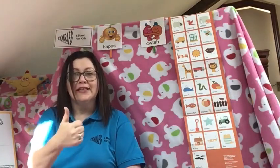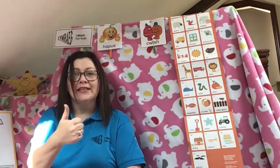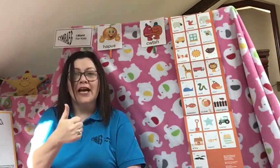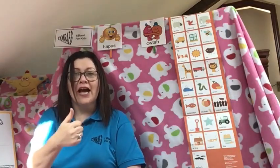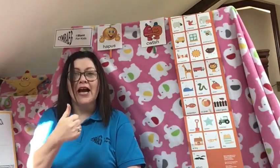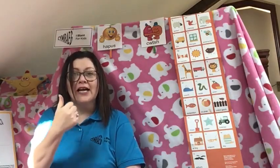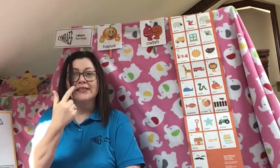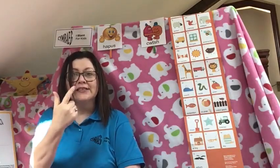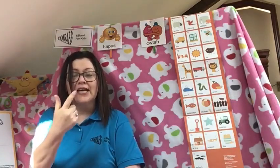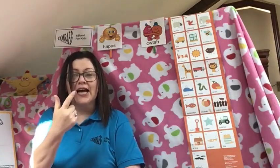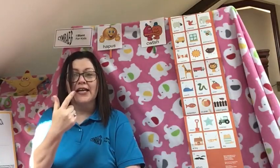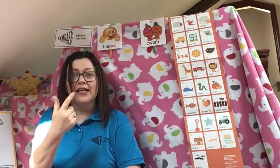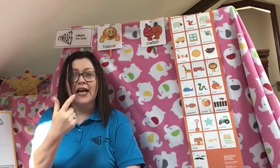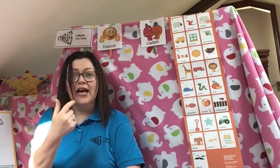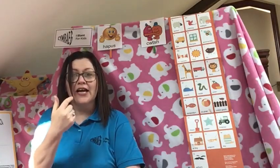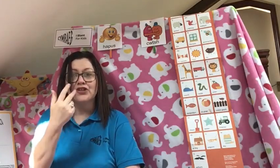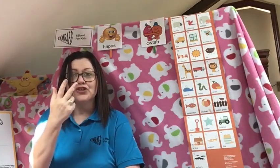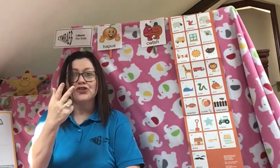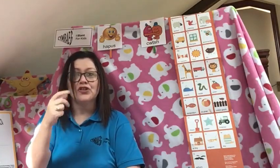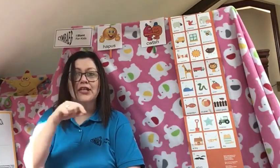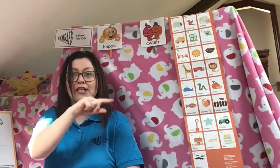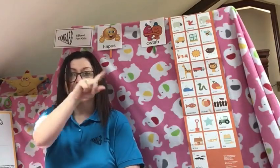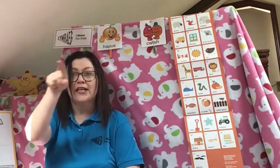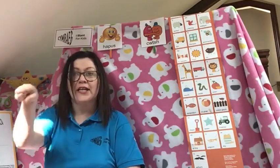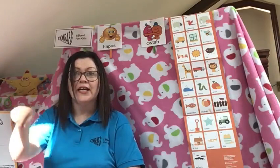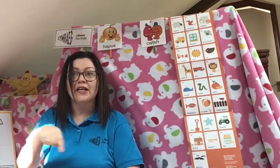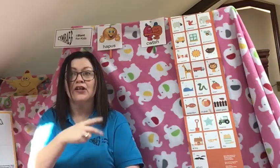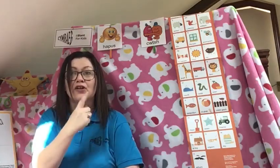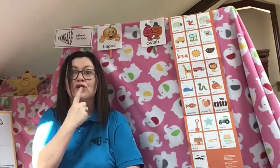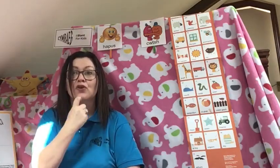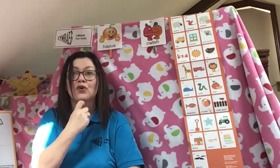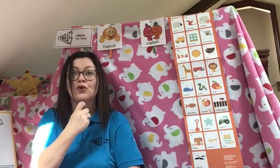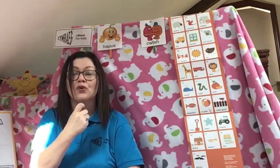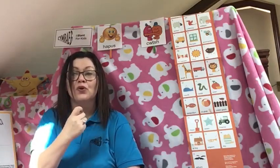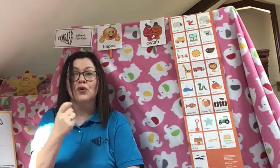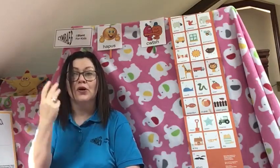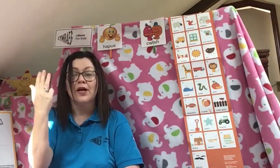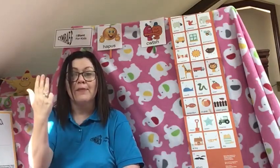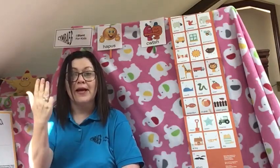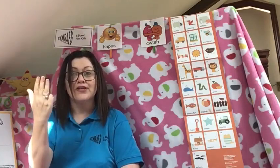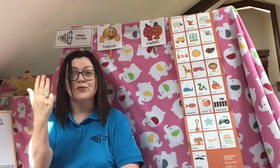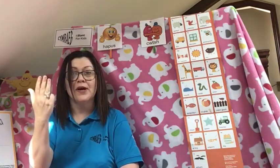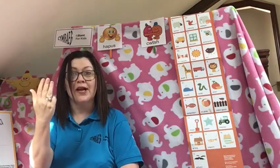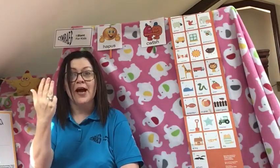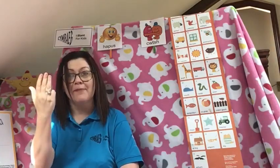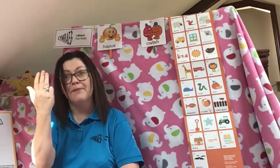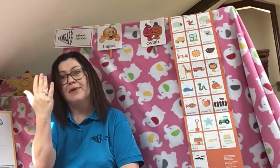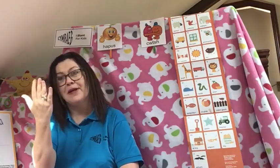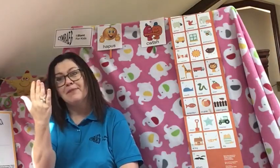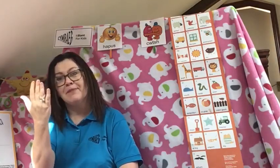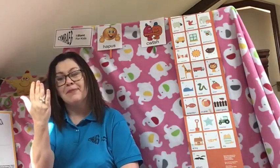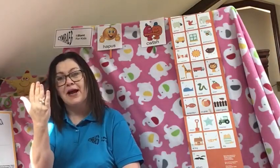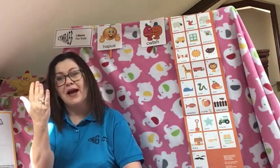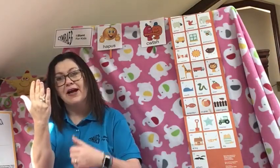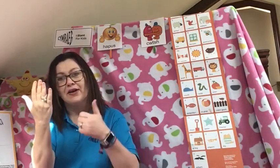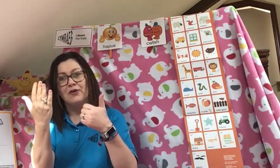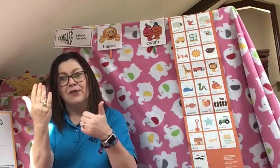1 a 2 a 3 cylch coch. 4 a 5 a